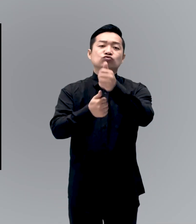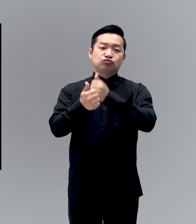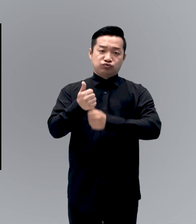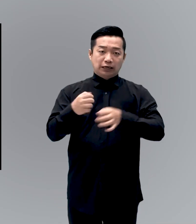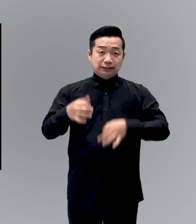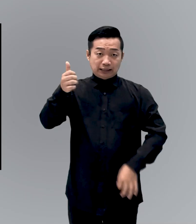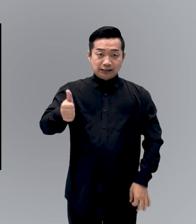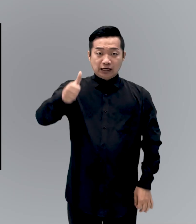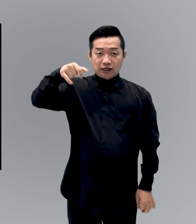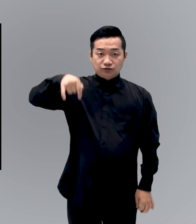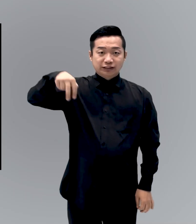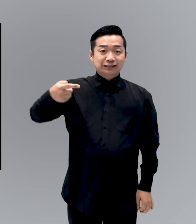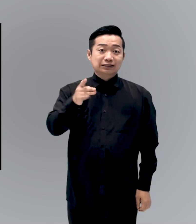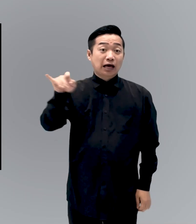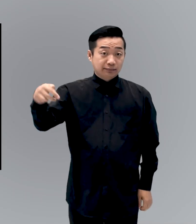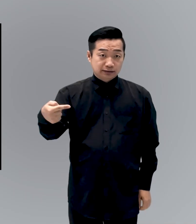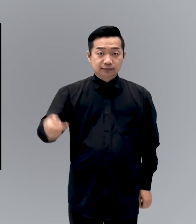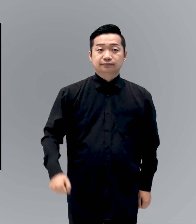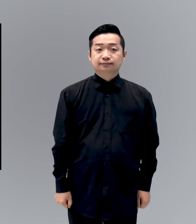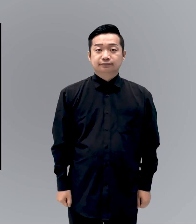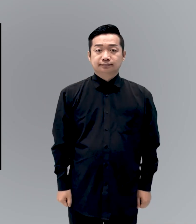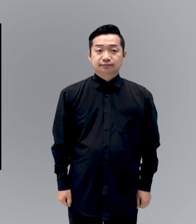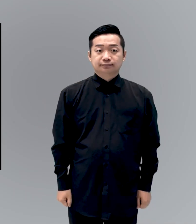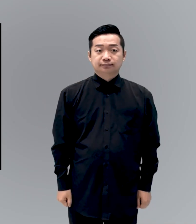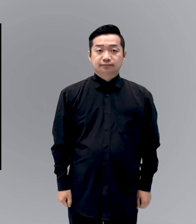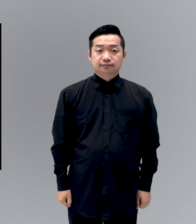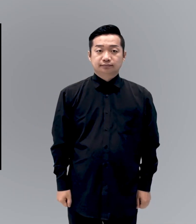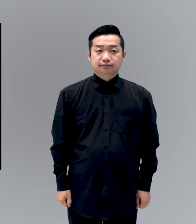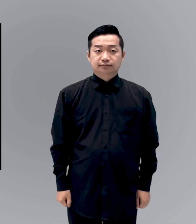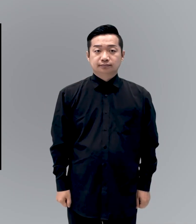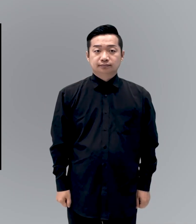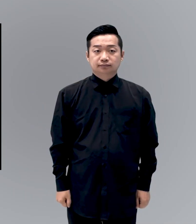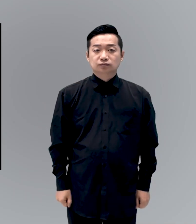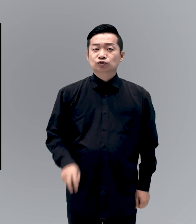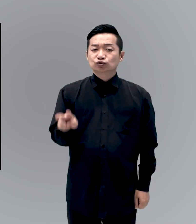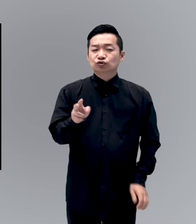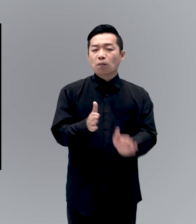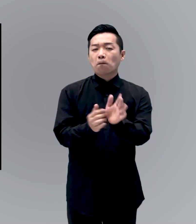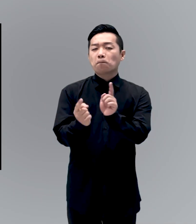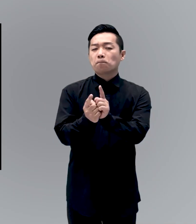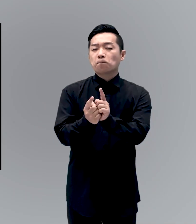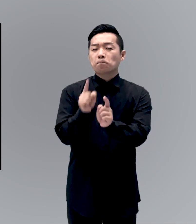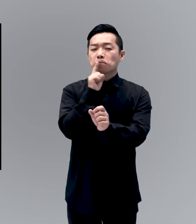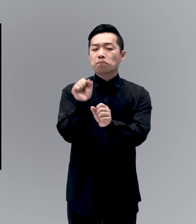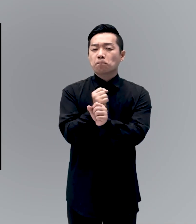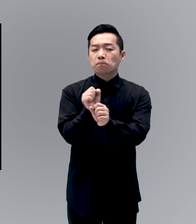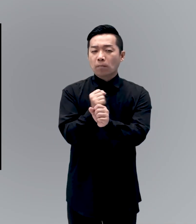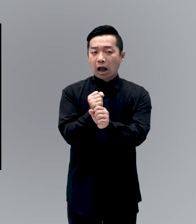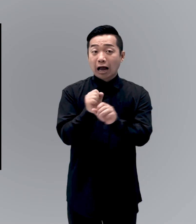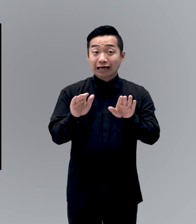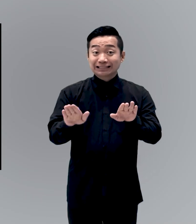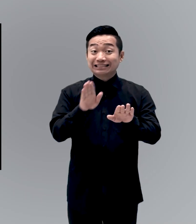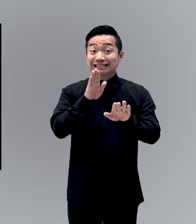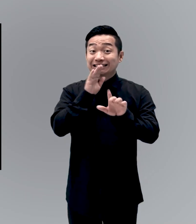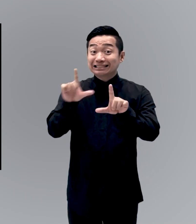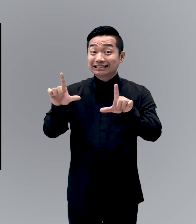그리고 심리까지 이렇게 독특하고 어딘가 청량하게 느껴지는 소설 러브 온 더